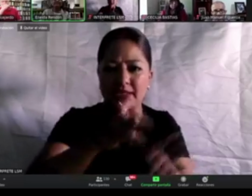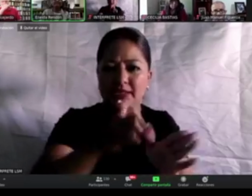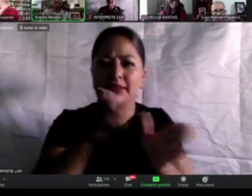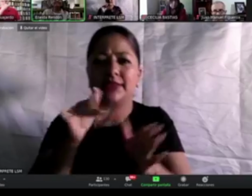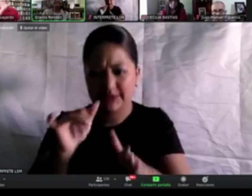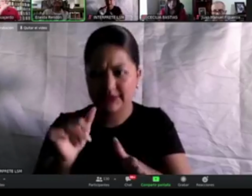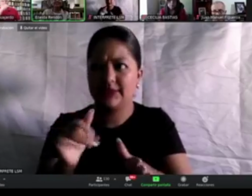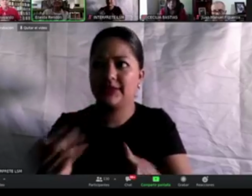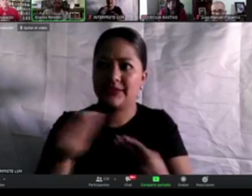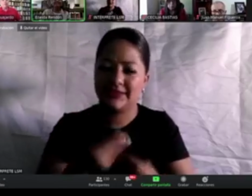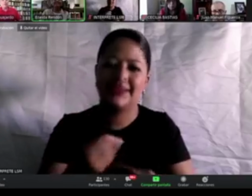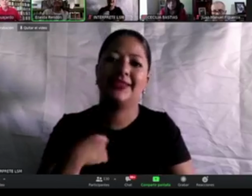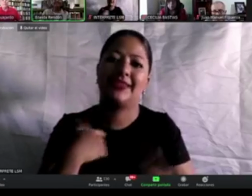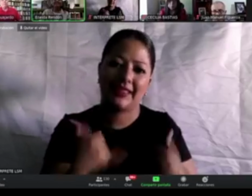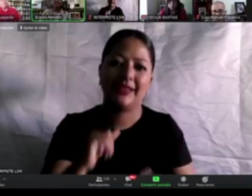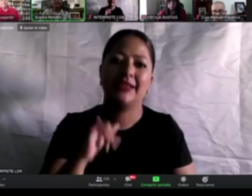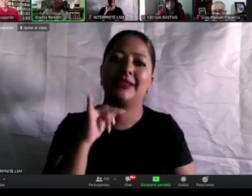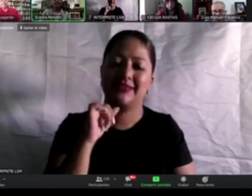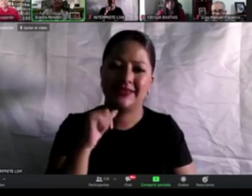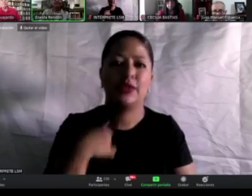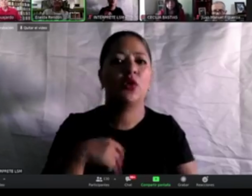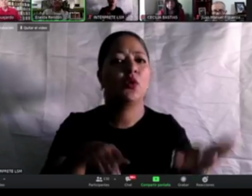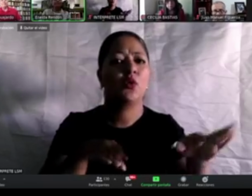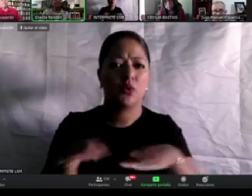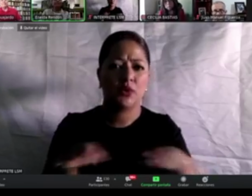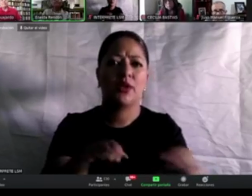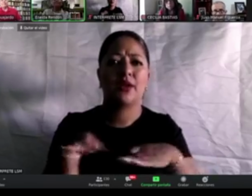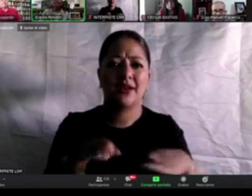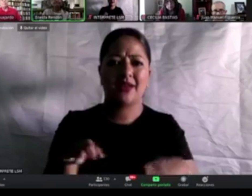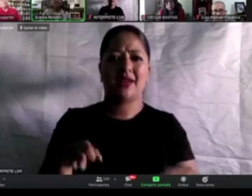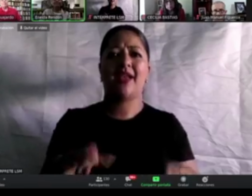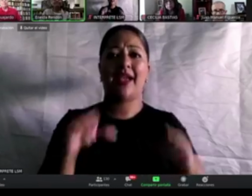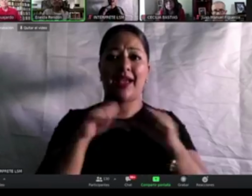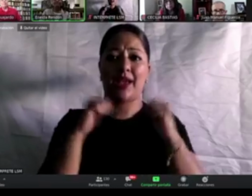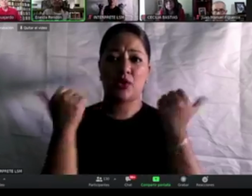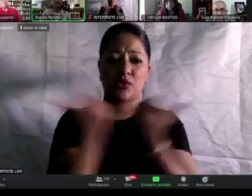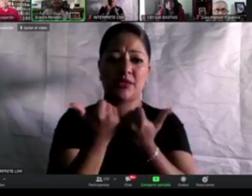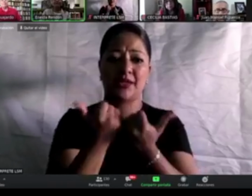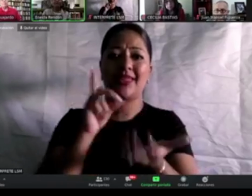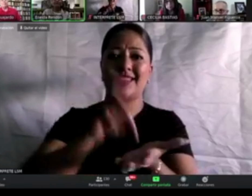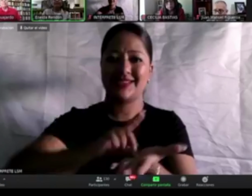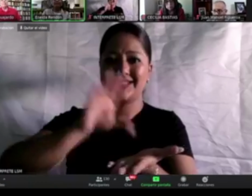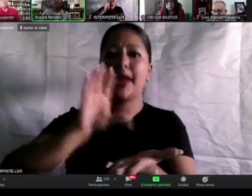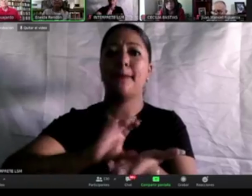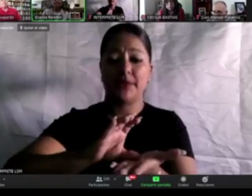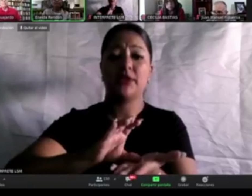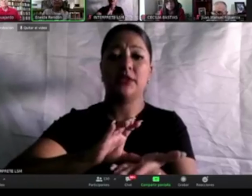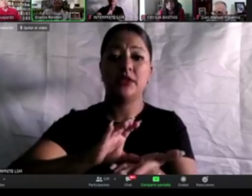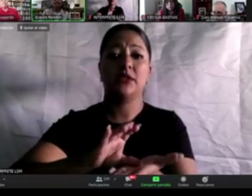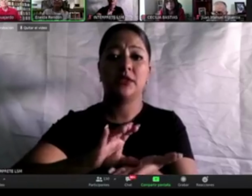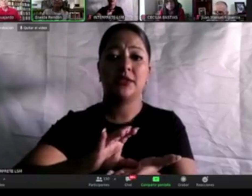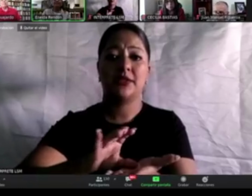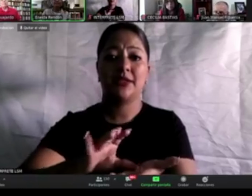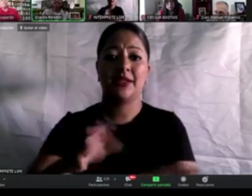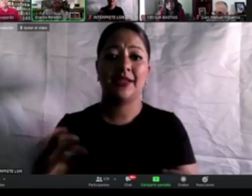entiendo yo estuve trabajando en una parte en una asociación de discapacidad o sea el que estaba